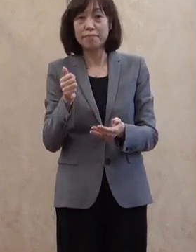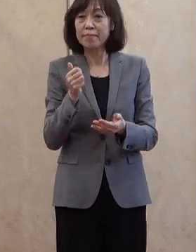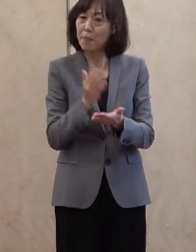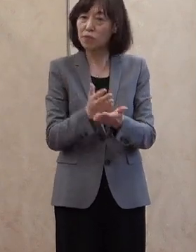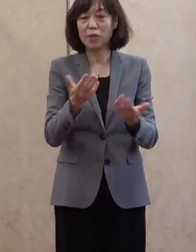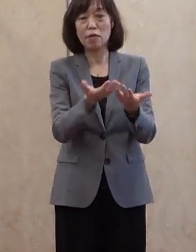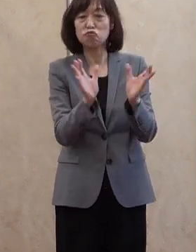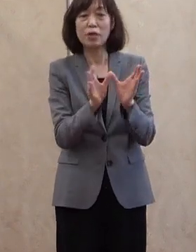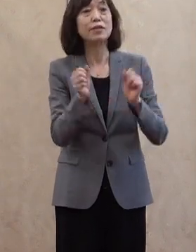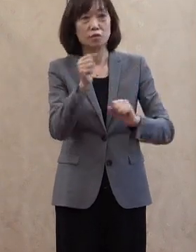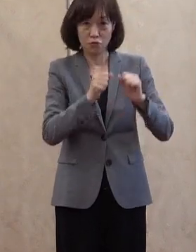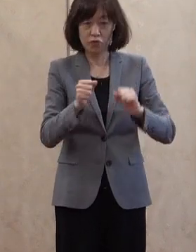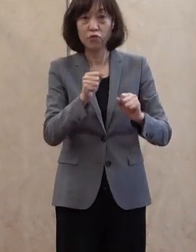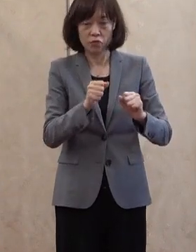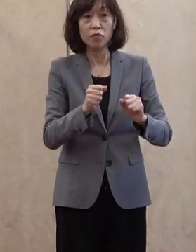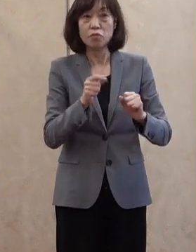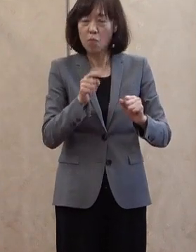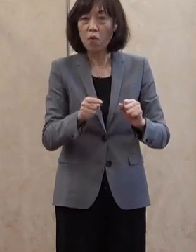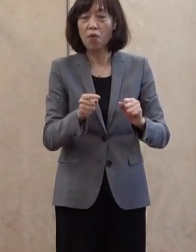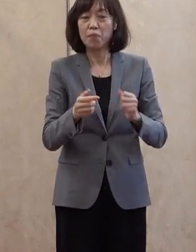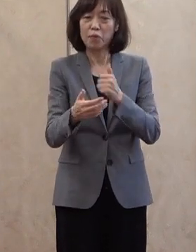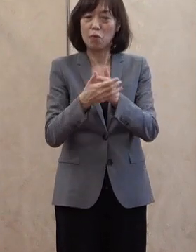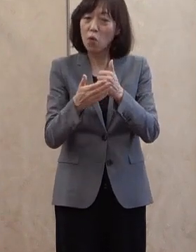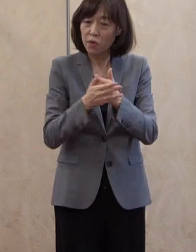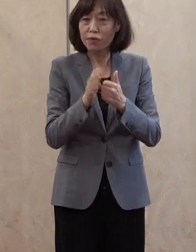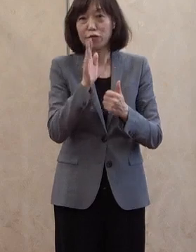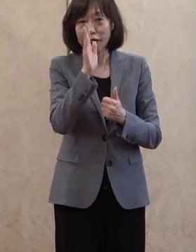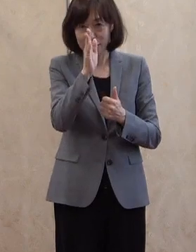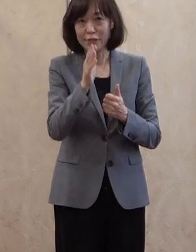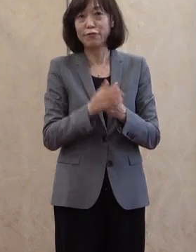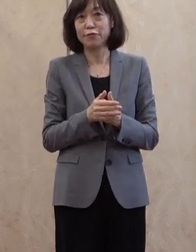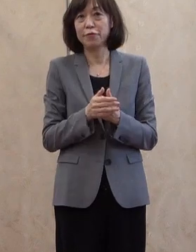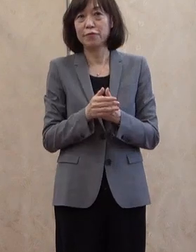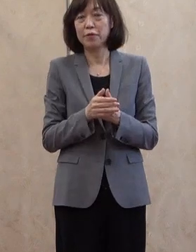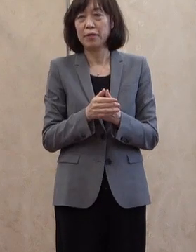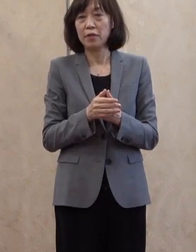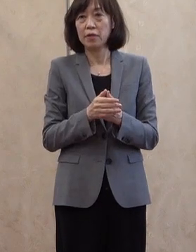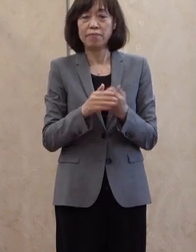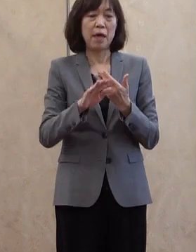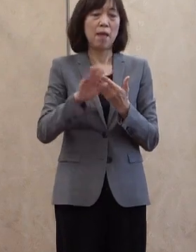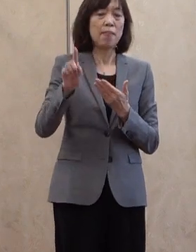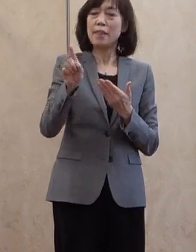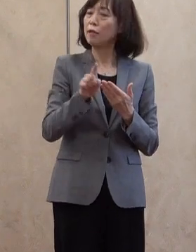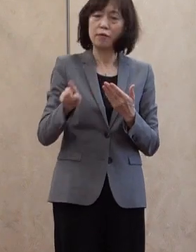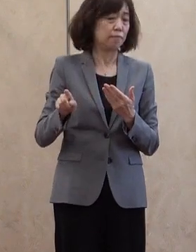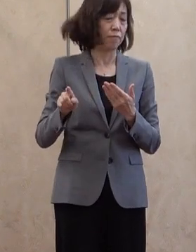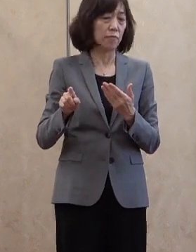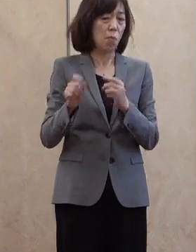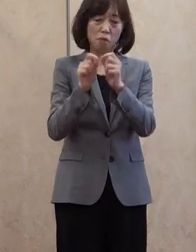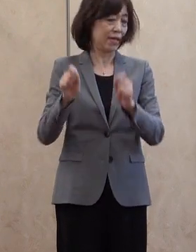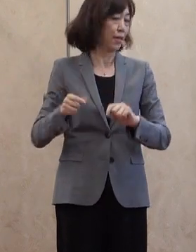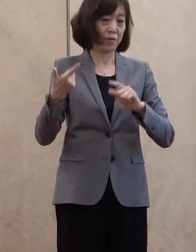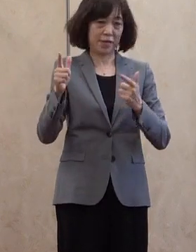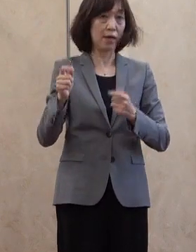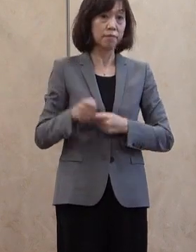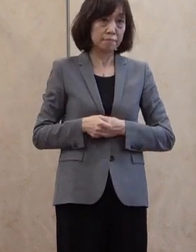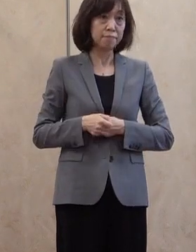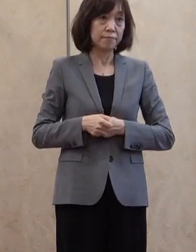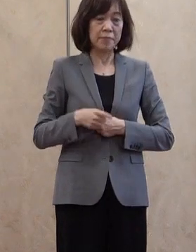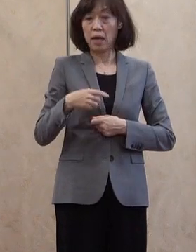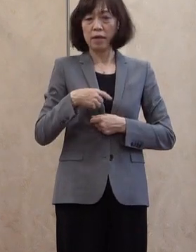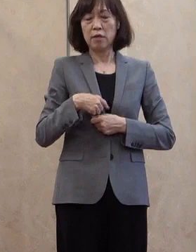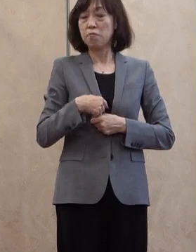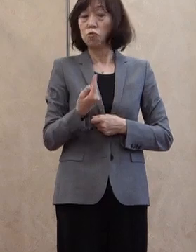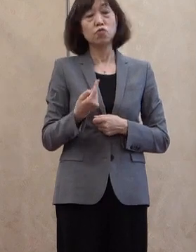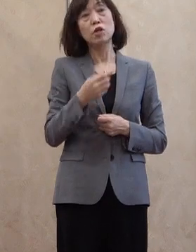学の学生の皆さんもここはご協力をお願いしたいと思います。人事と思わないで、この自分たち若